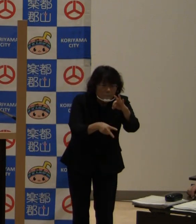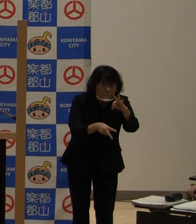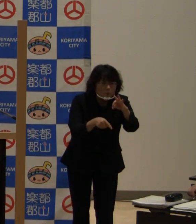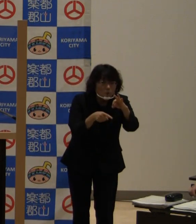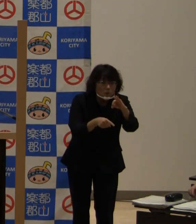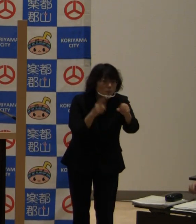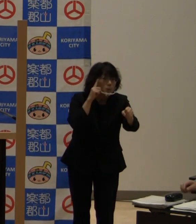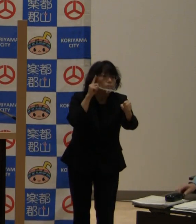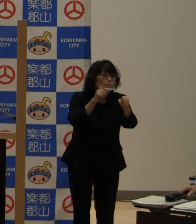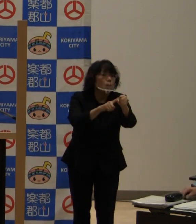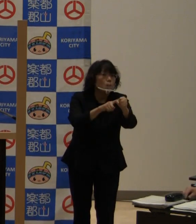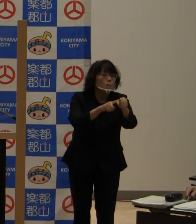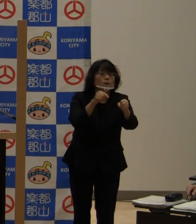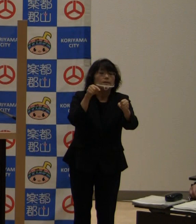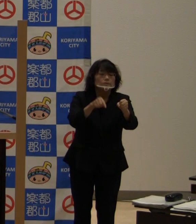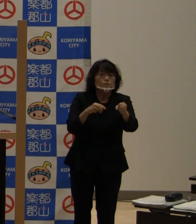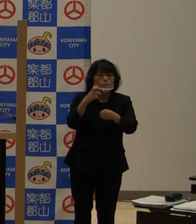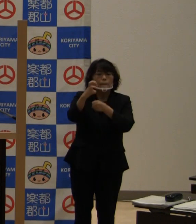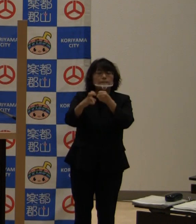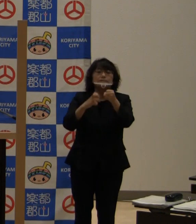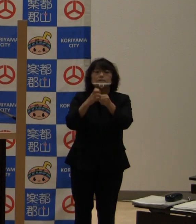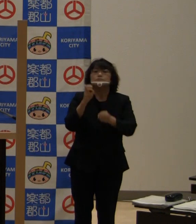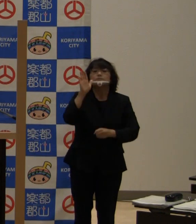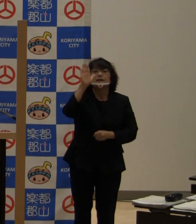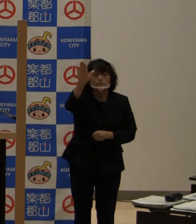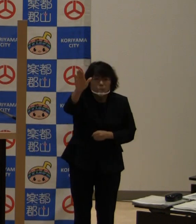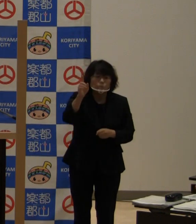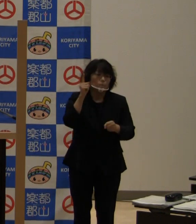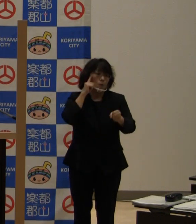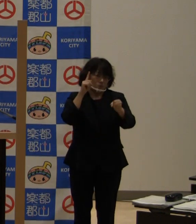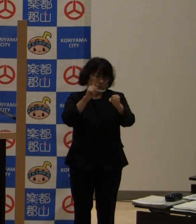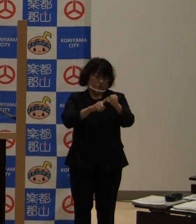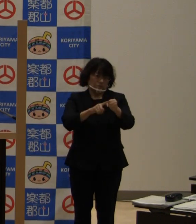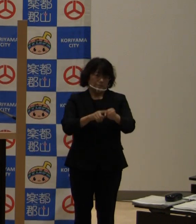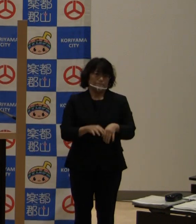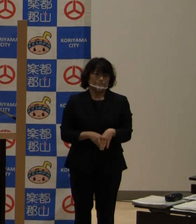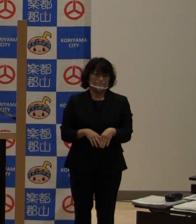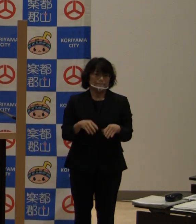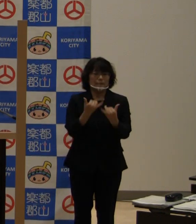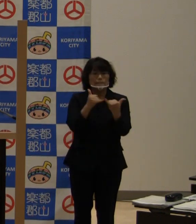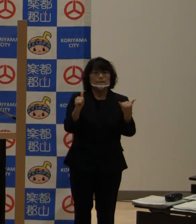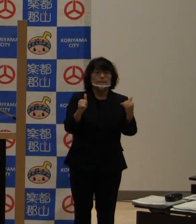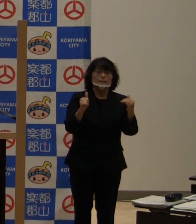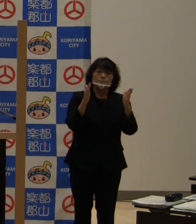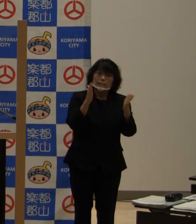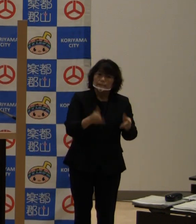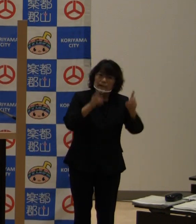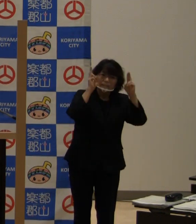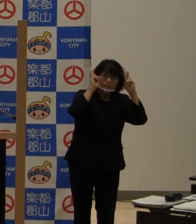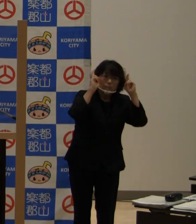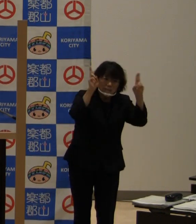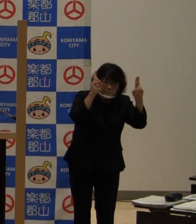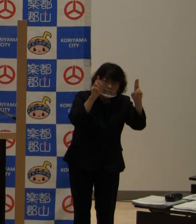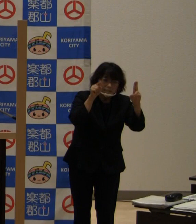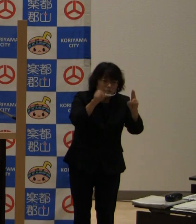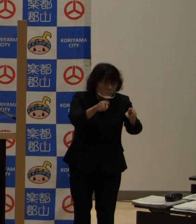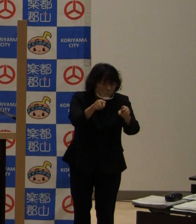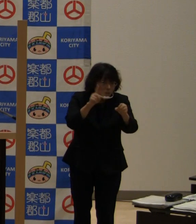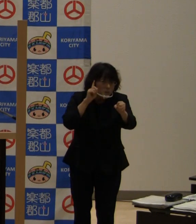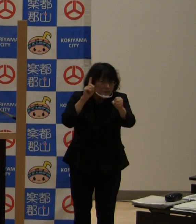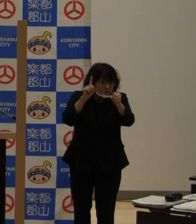ますが、すでにですね、民間企業によってはそれに目指した着手して新